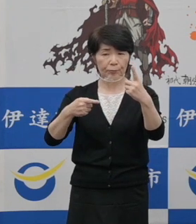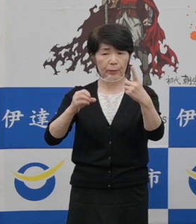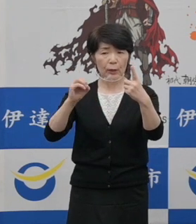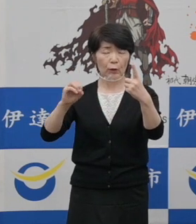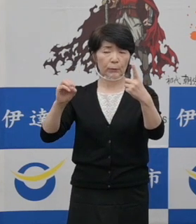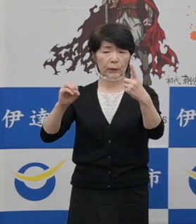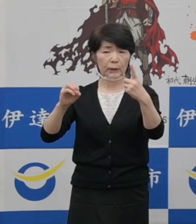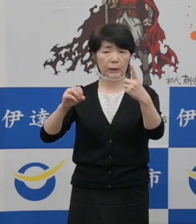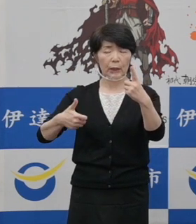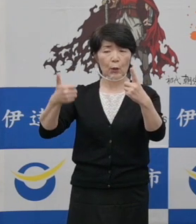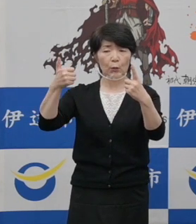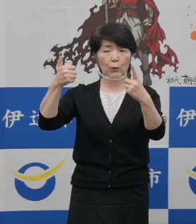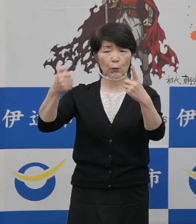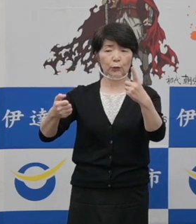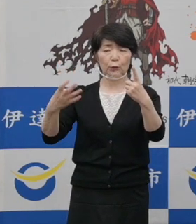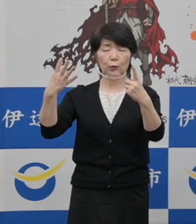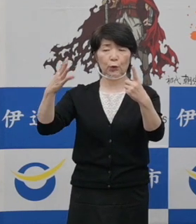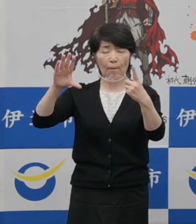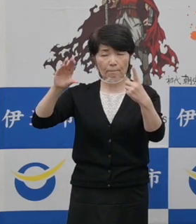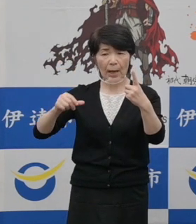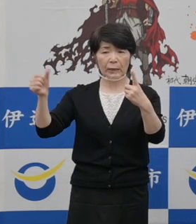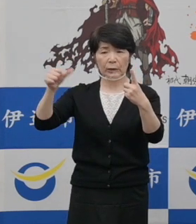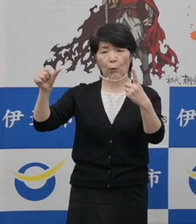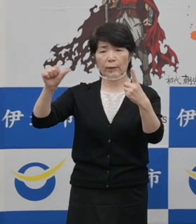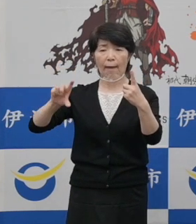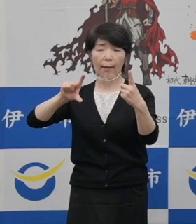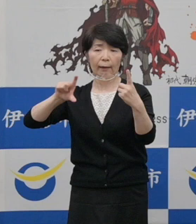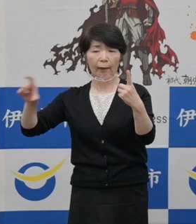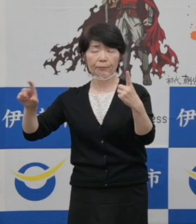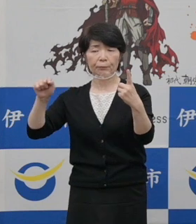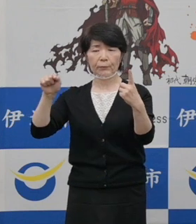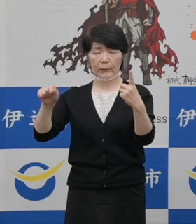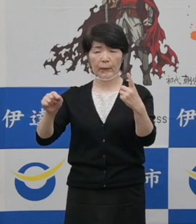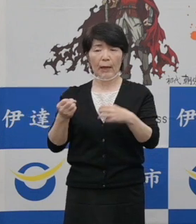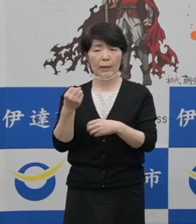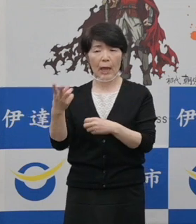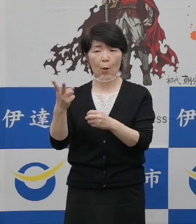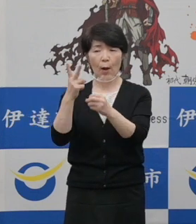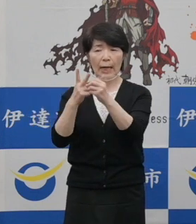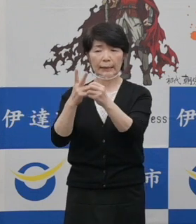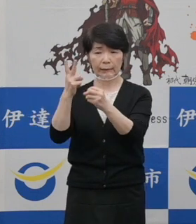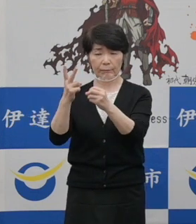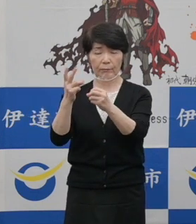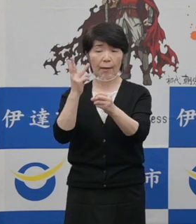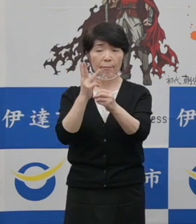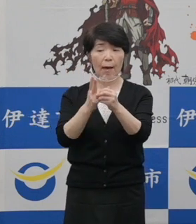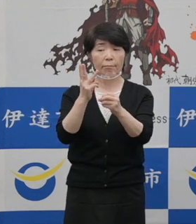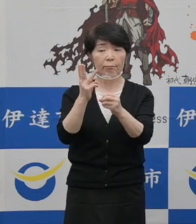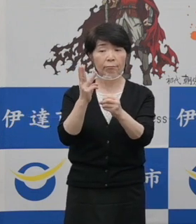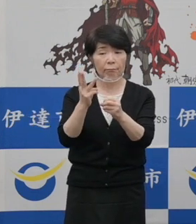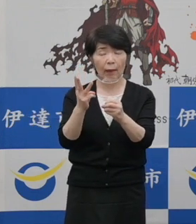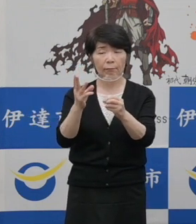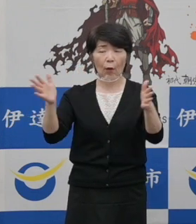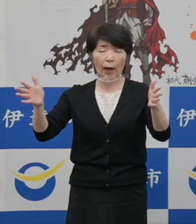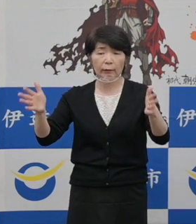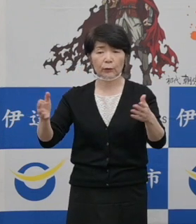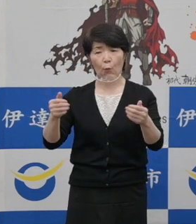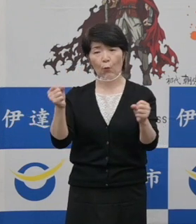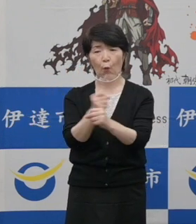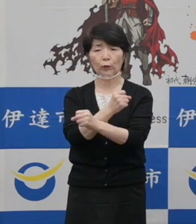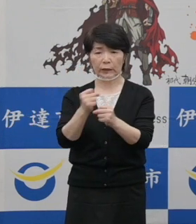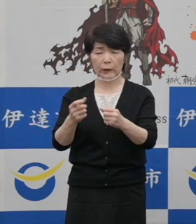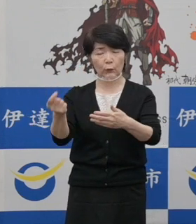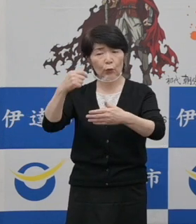万5000円であります。これは令和2年令和3年の工事でありまして、そのうちの